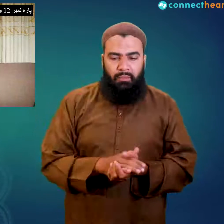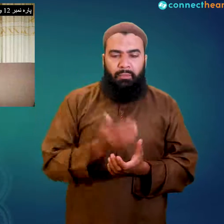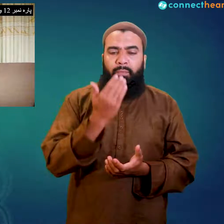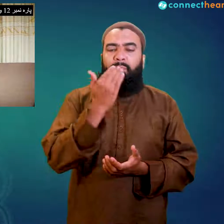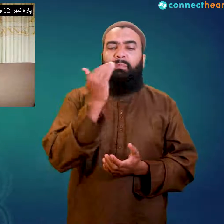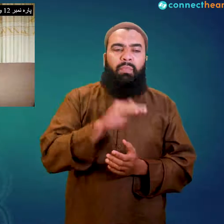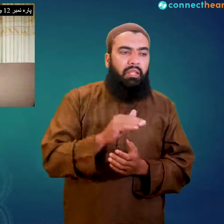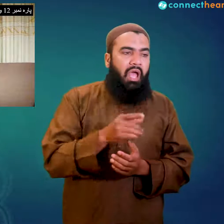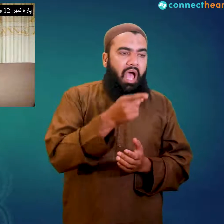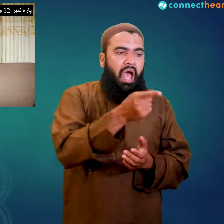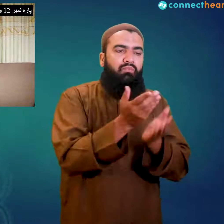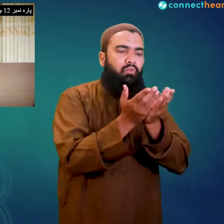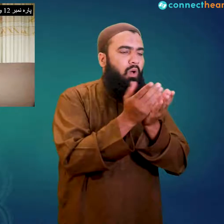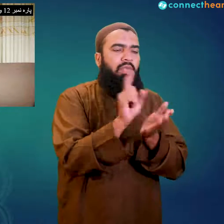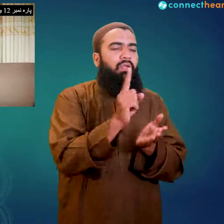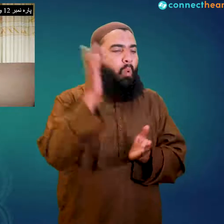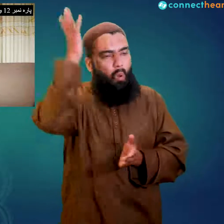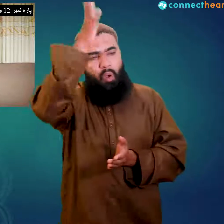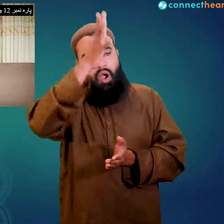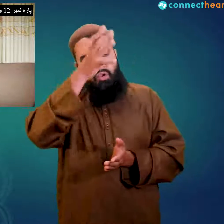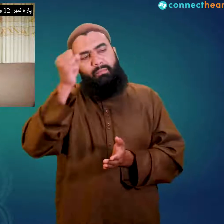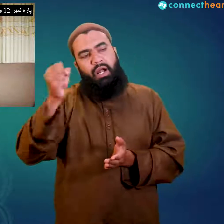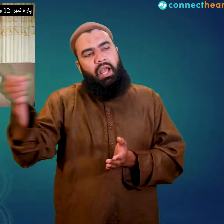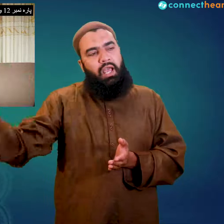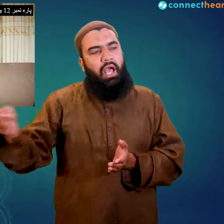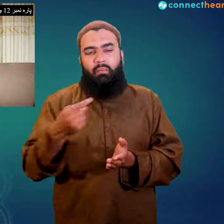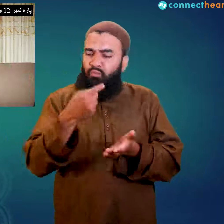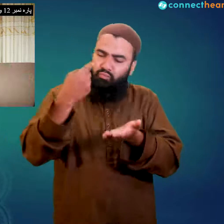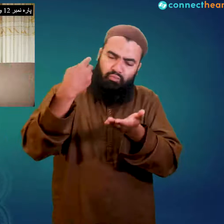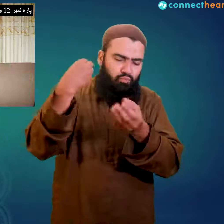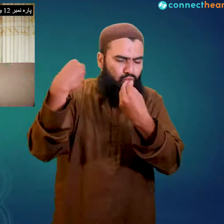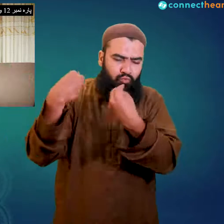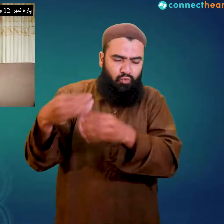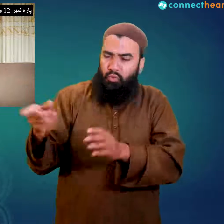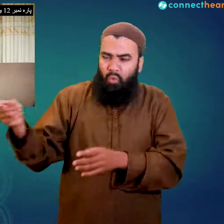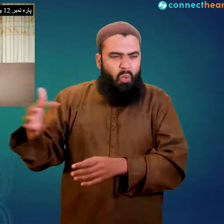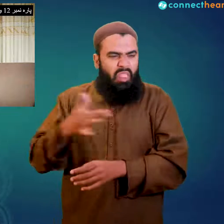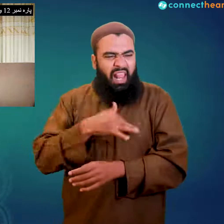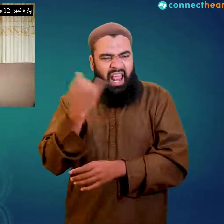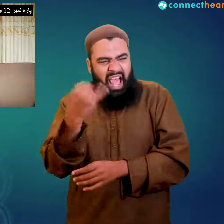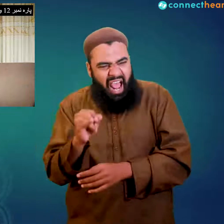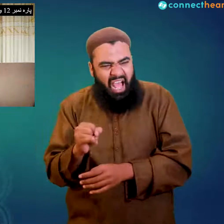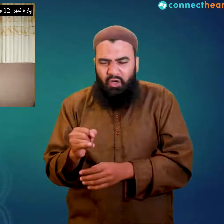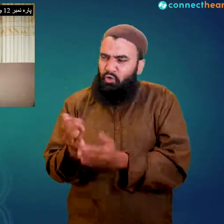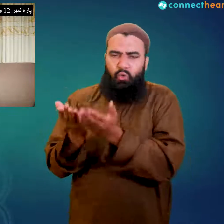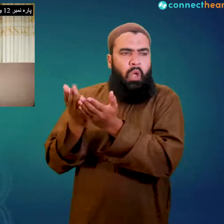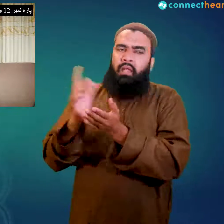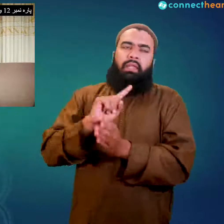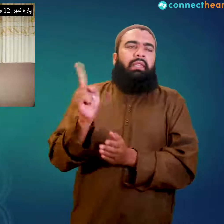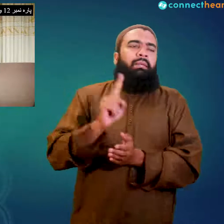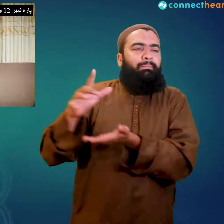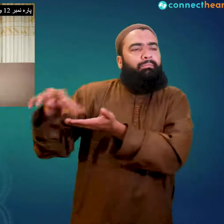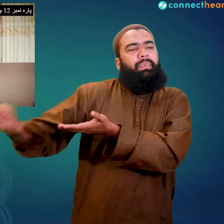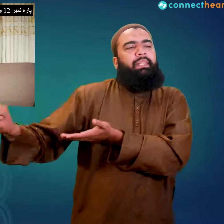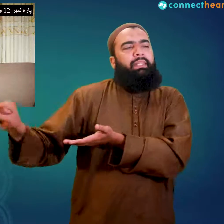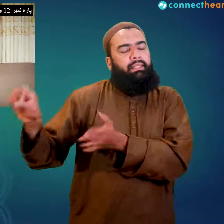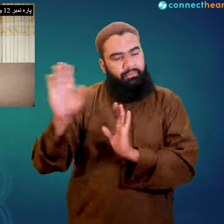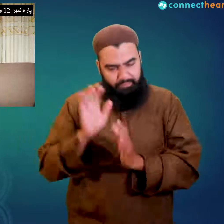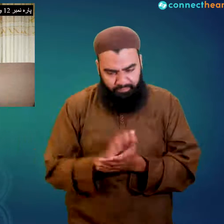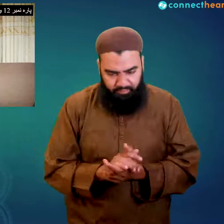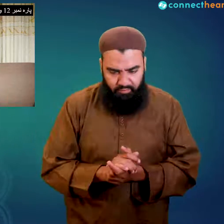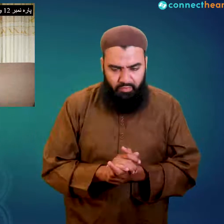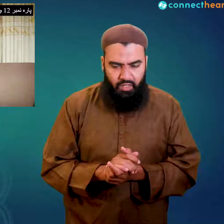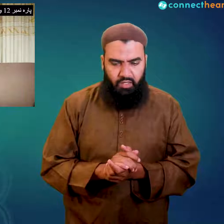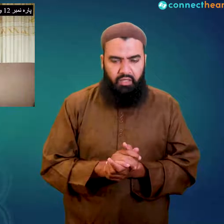ناسمجھ لوگوں میں ہو جائیں گے اگر اس طرح کی بات کریں گے کہ آپ کو علم نہیں کہ وہ ایمان والا نہیں، جب وہ ایمان والا نہیں تو آپ